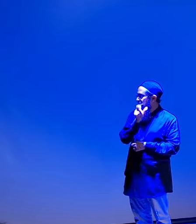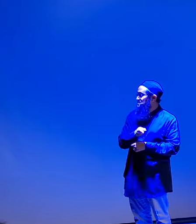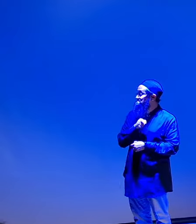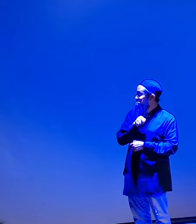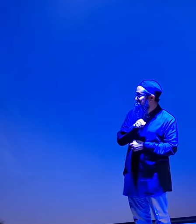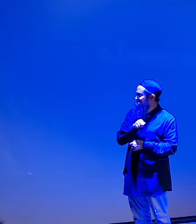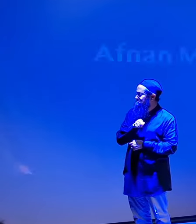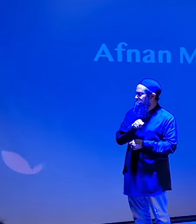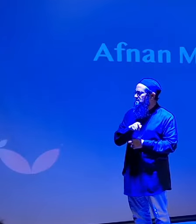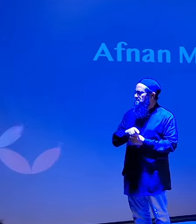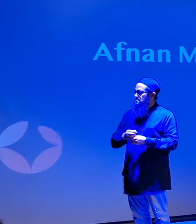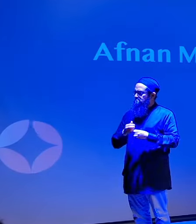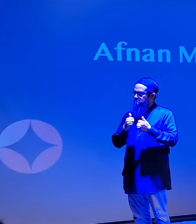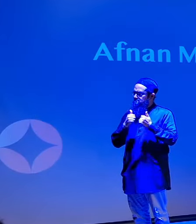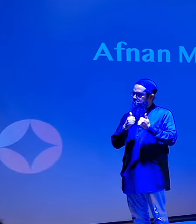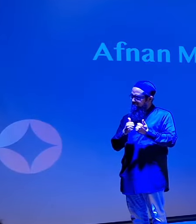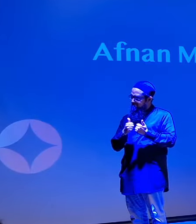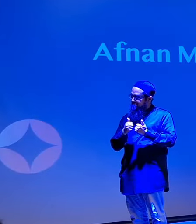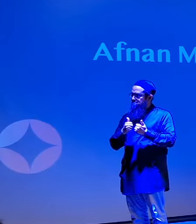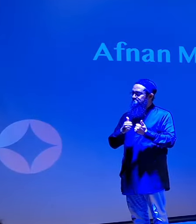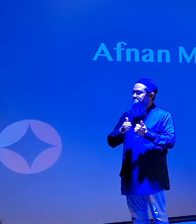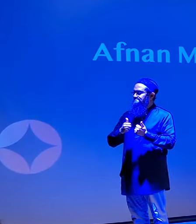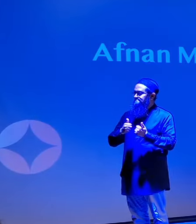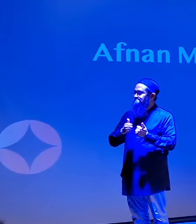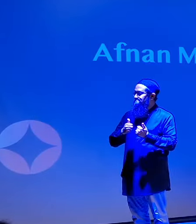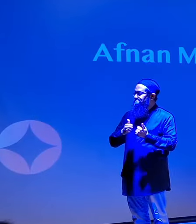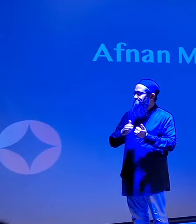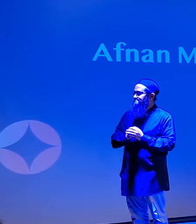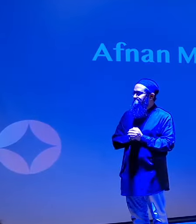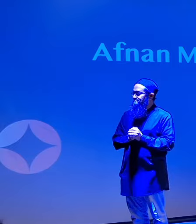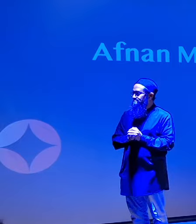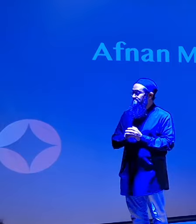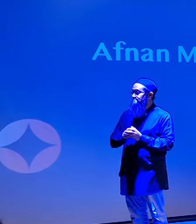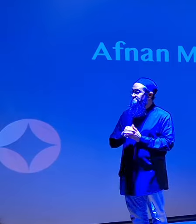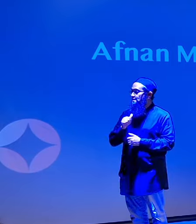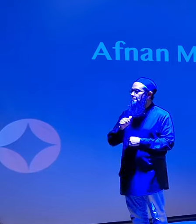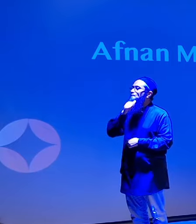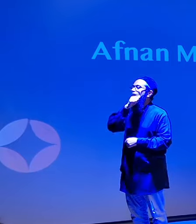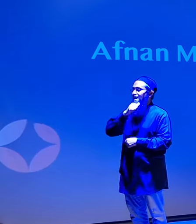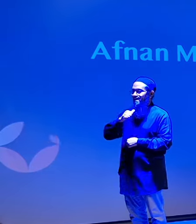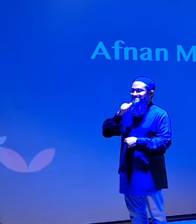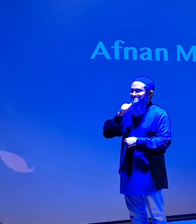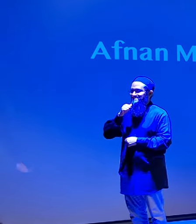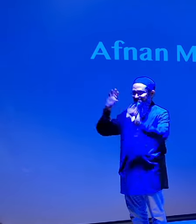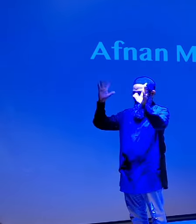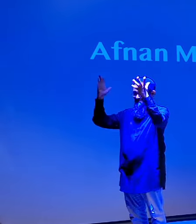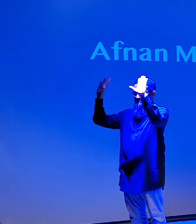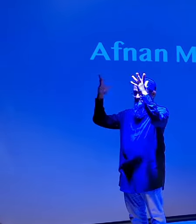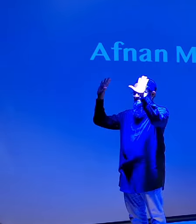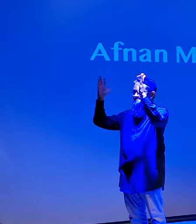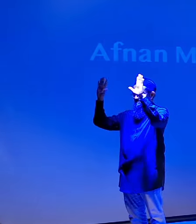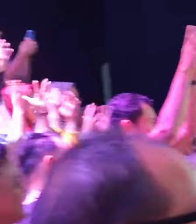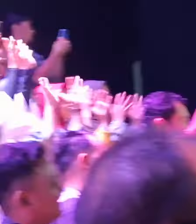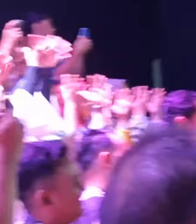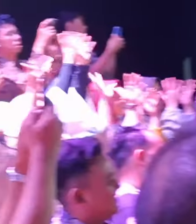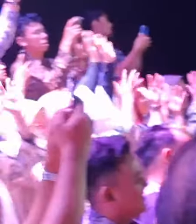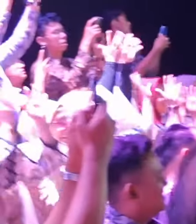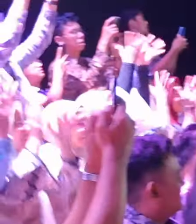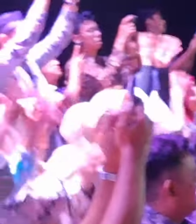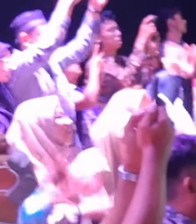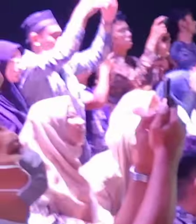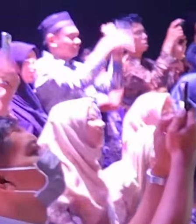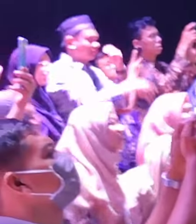bukan dia istimewa, tapi Anda juga mengistimewakan, Anies Rashid Baswedan. Saya Presiden